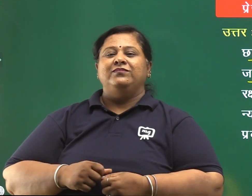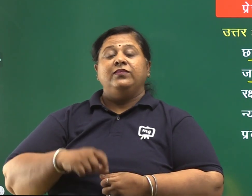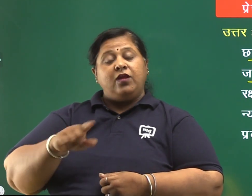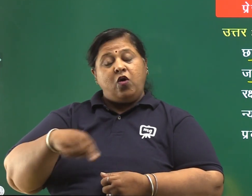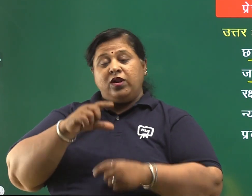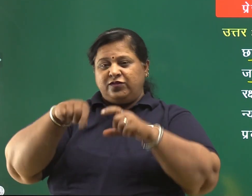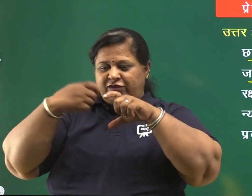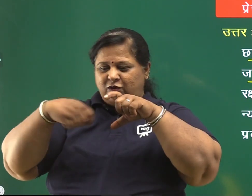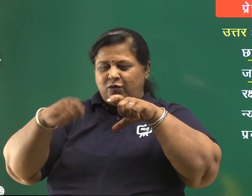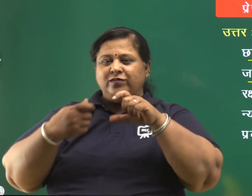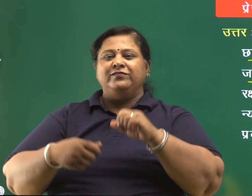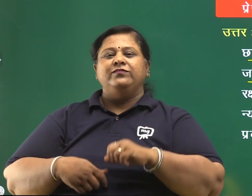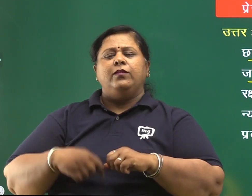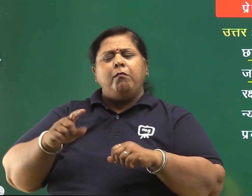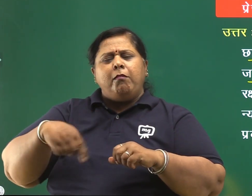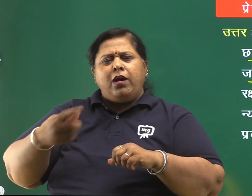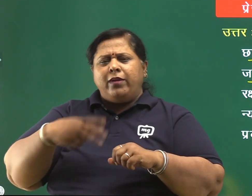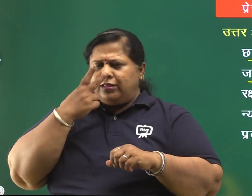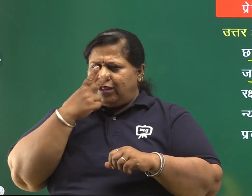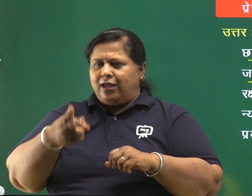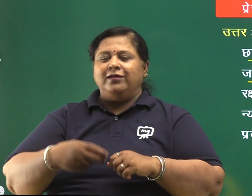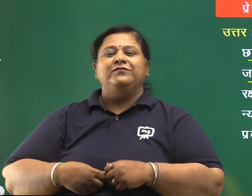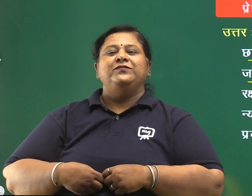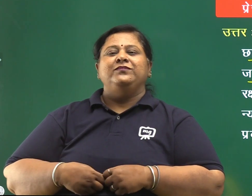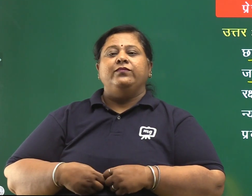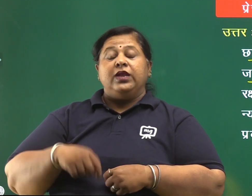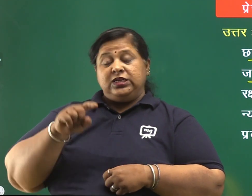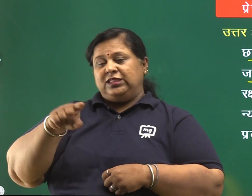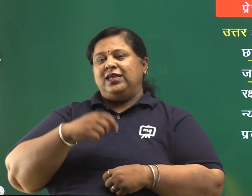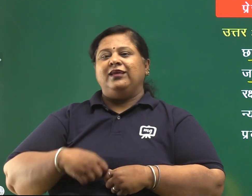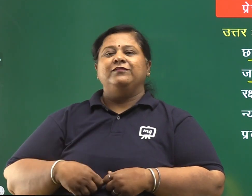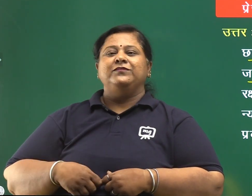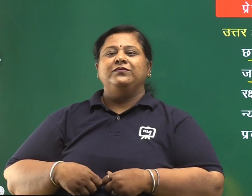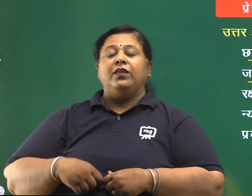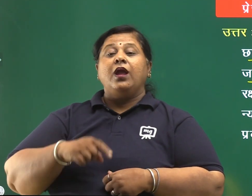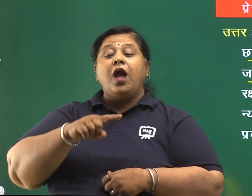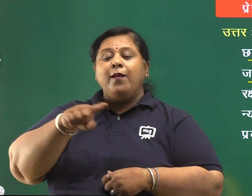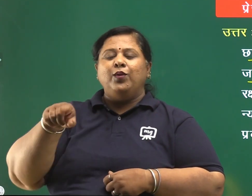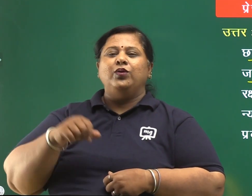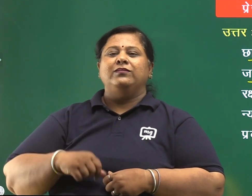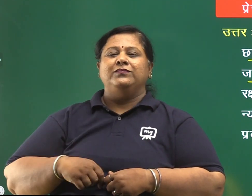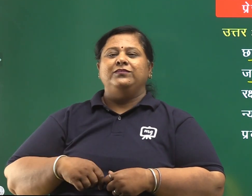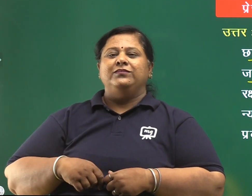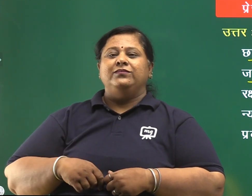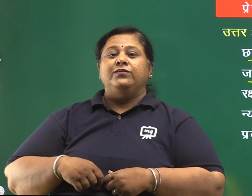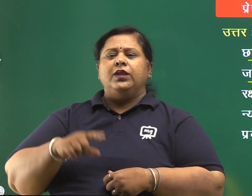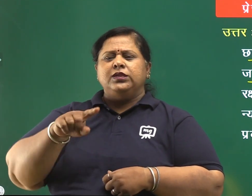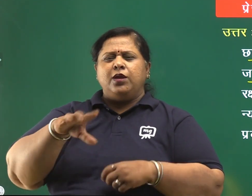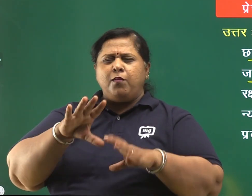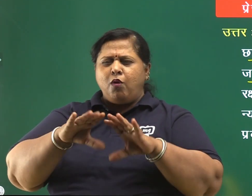और इस वीडियो को बार बार देखें, जिससे कि आप लोग इसे